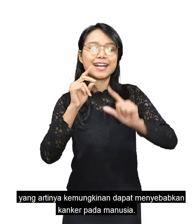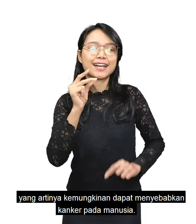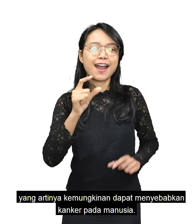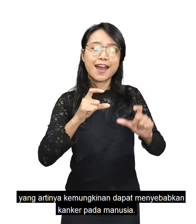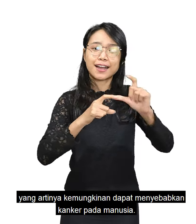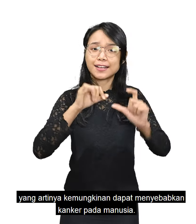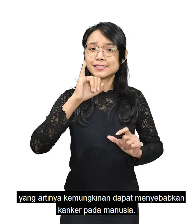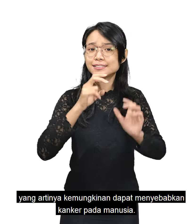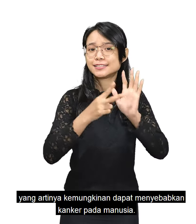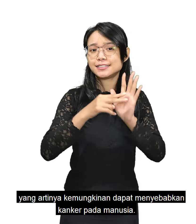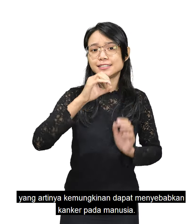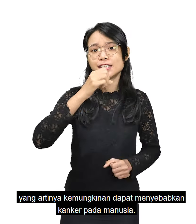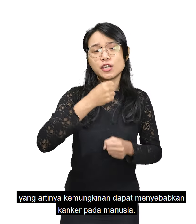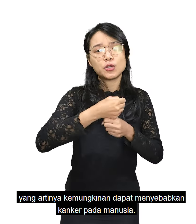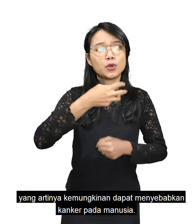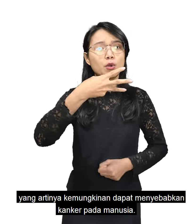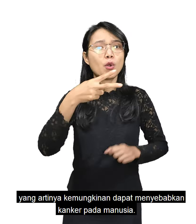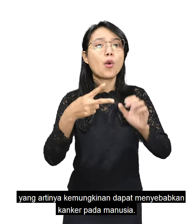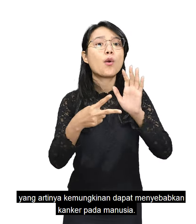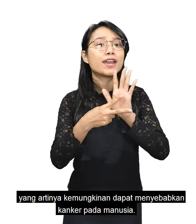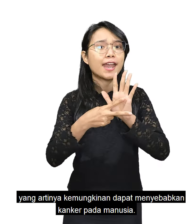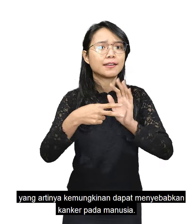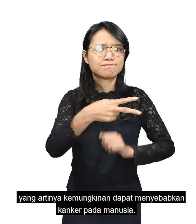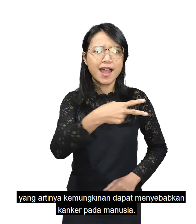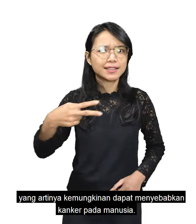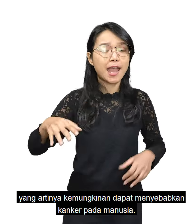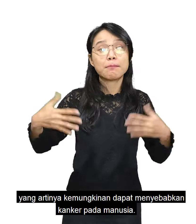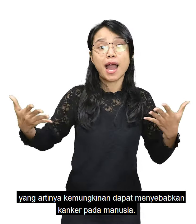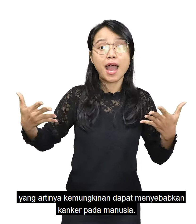kemungkinan dapat menyebabkan kanker pada